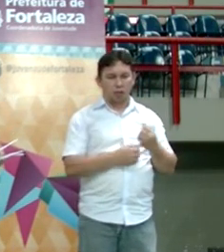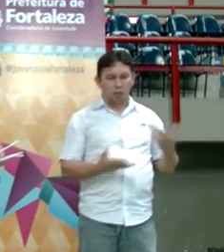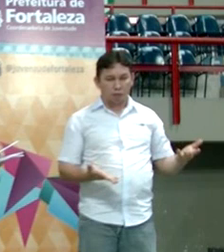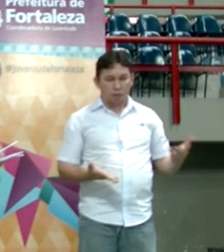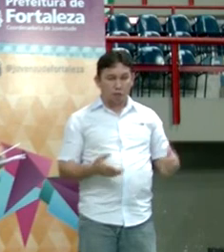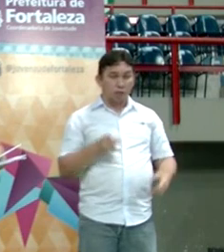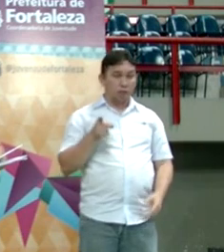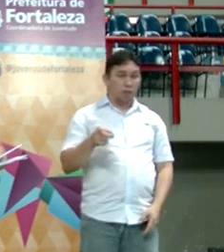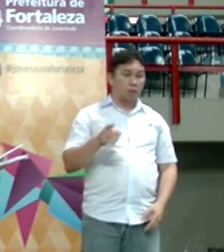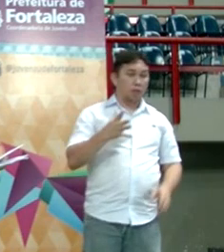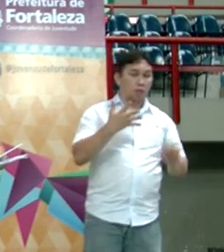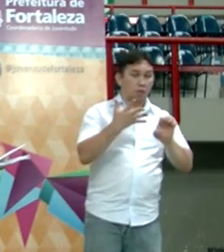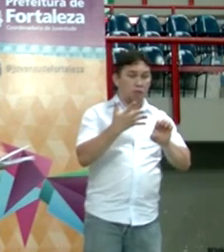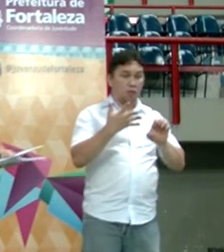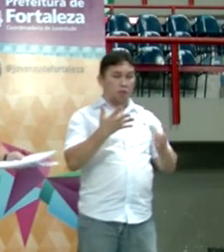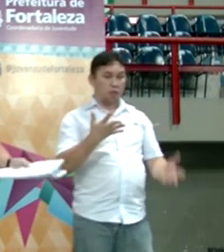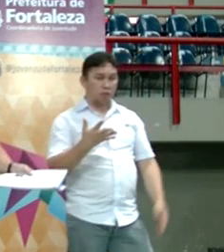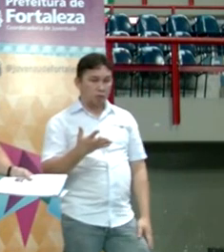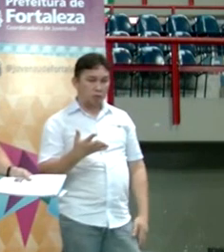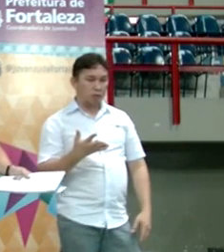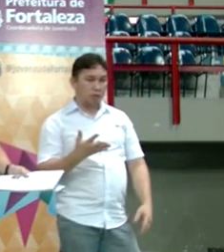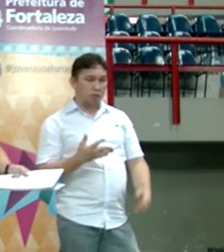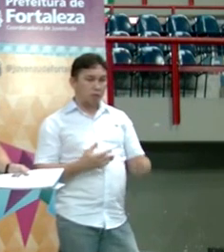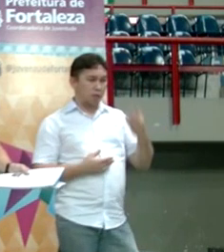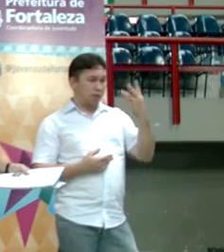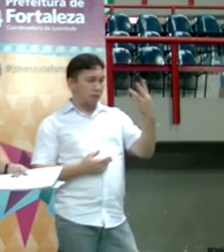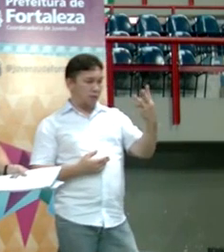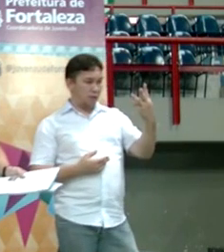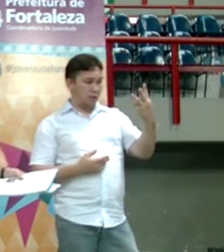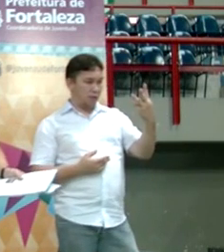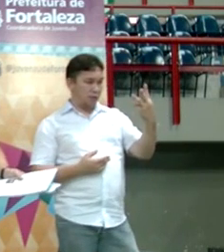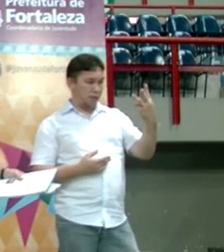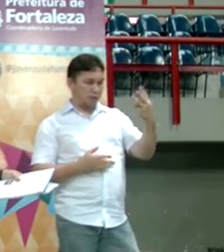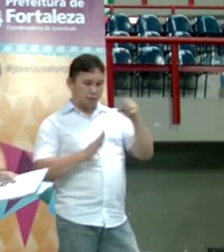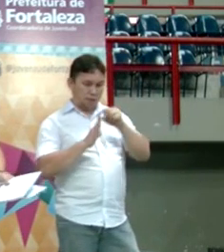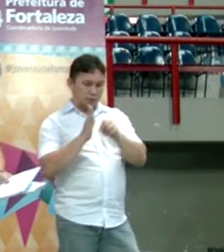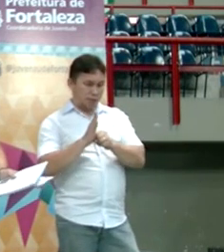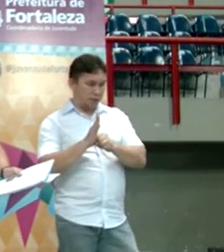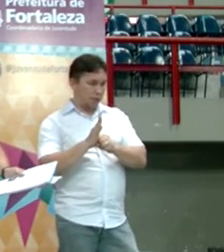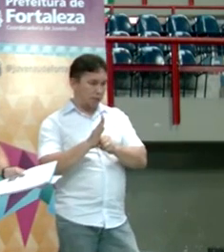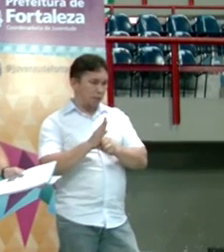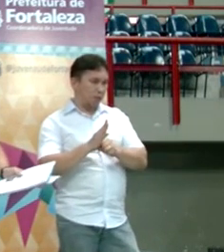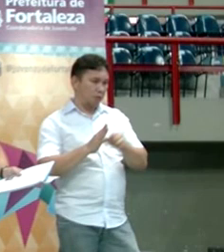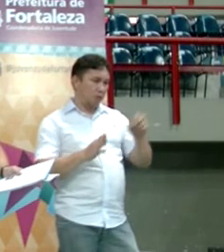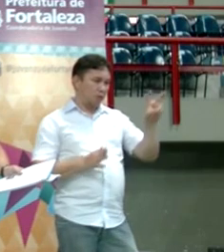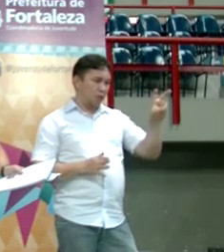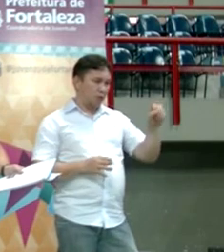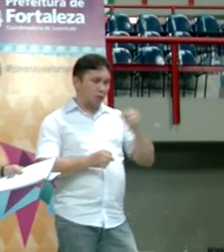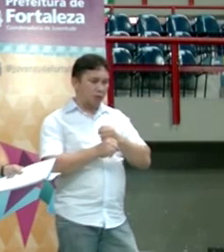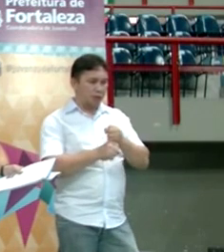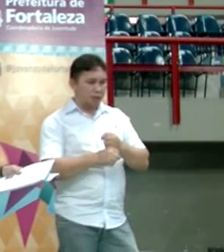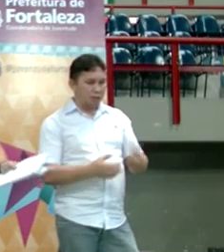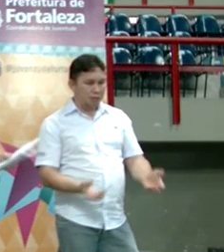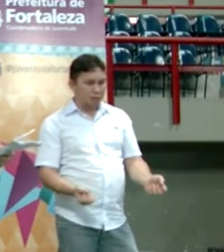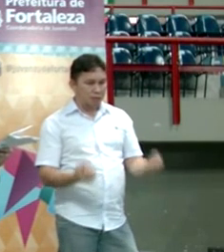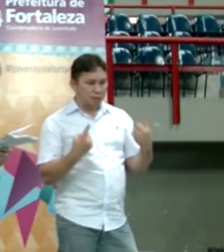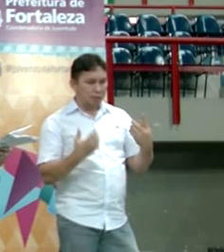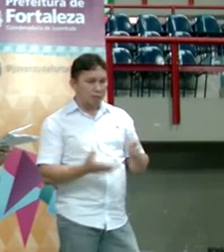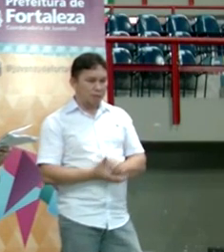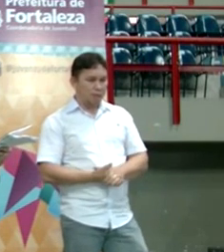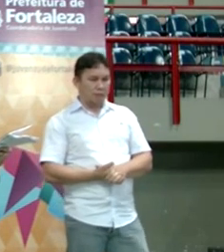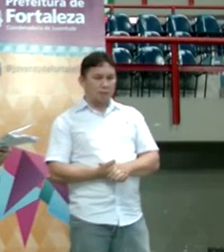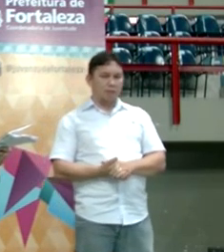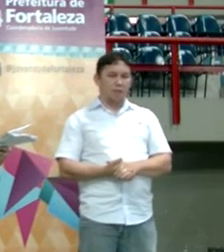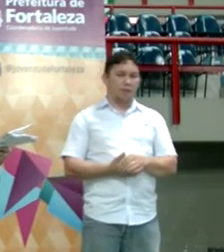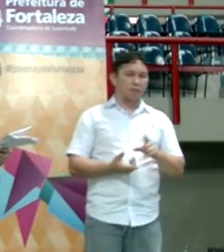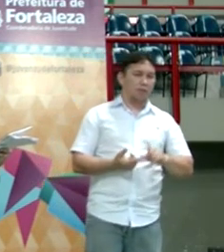O item E diz que ele dominou 3 séculos e meio. De 4 décadas para 3 séculos e meio. 2, ele